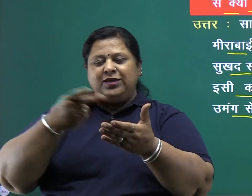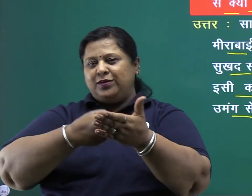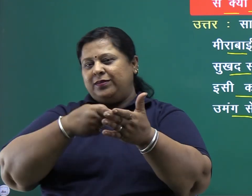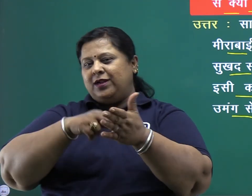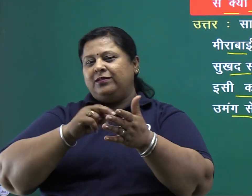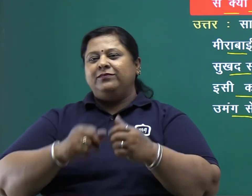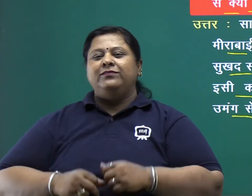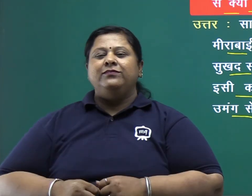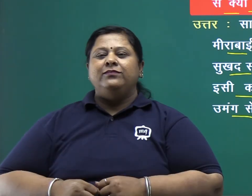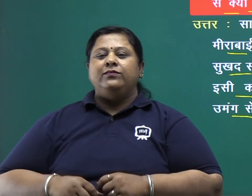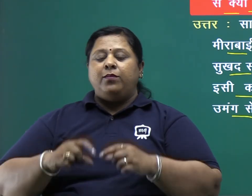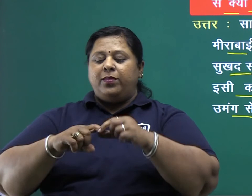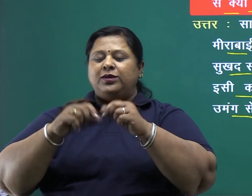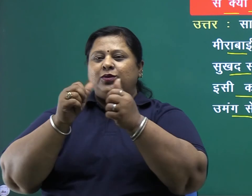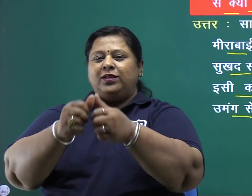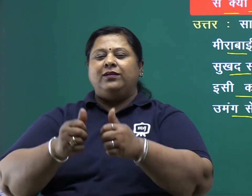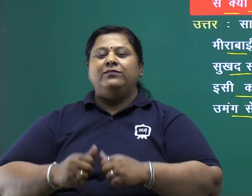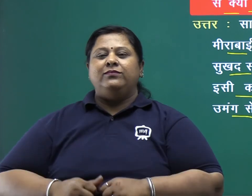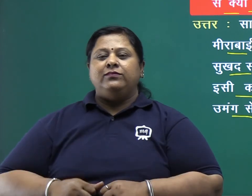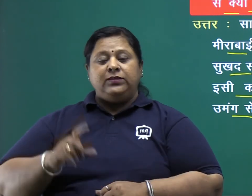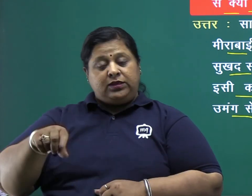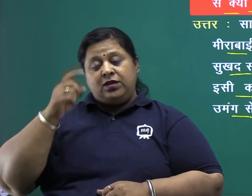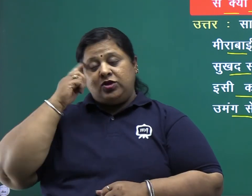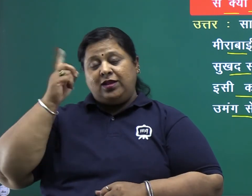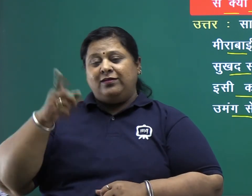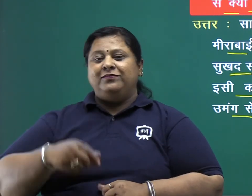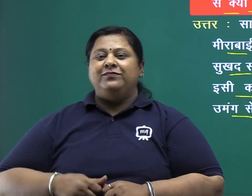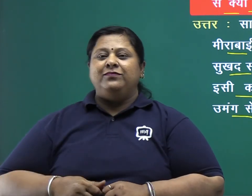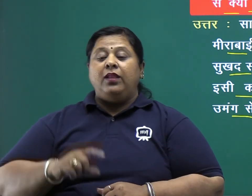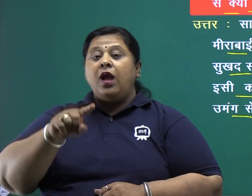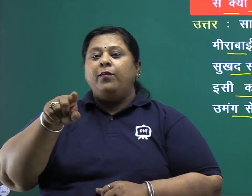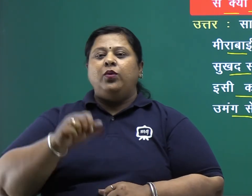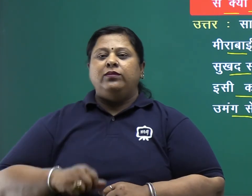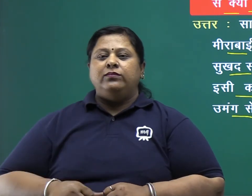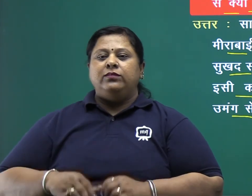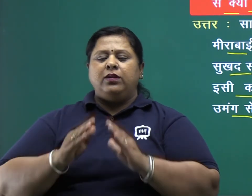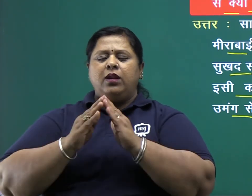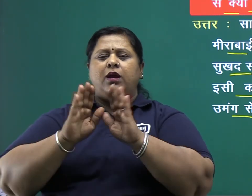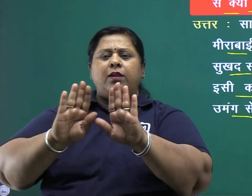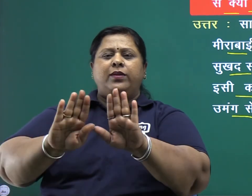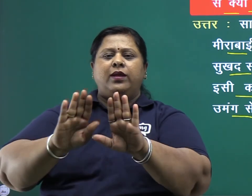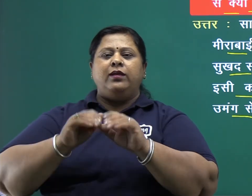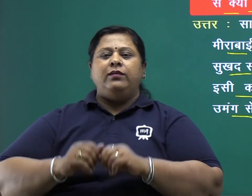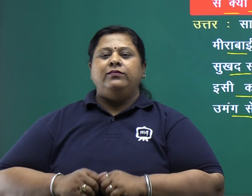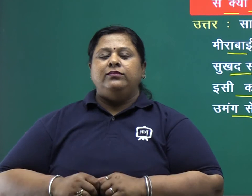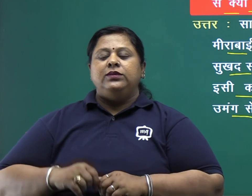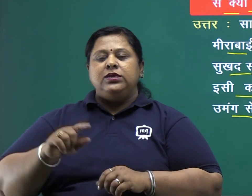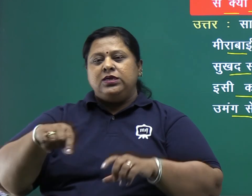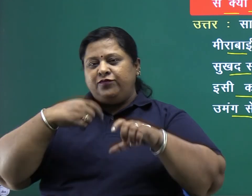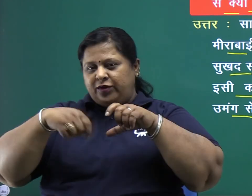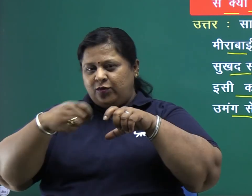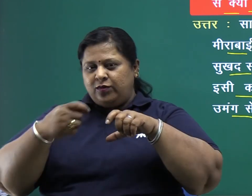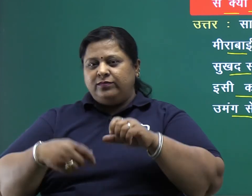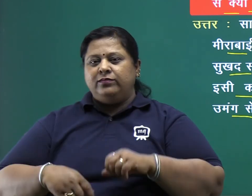शब्दार्थ, प्रश्नोत्तर यहाँ जाने। आप लोग घर पर रहकर इस वीडियो